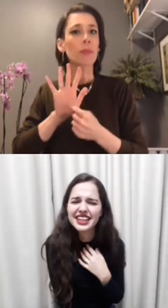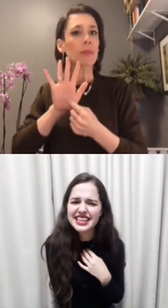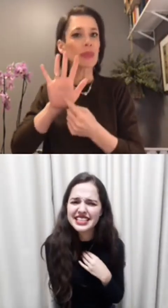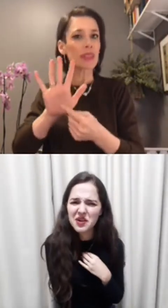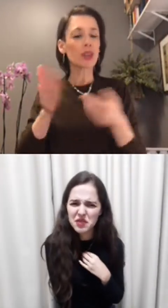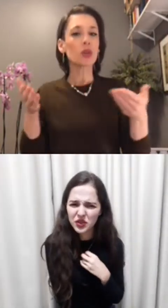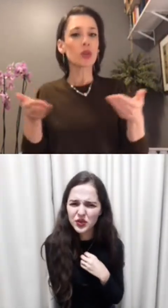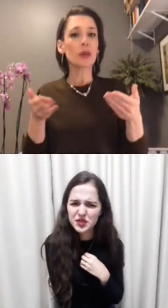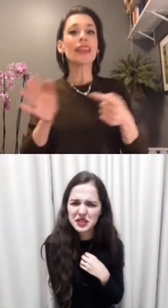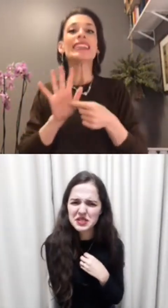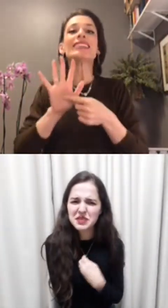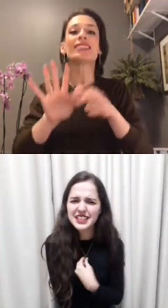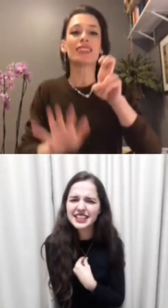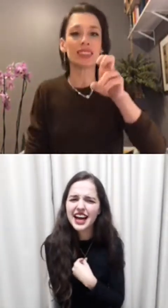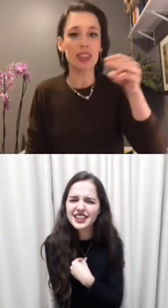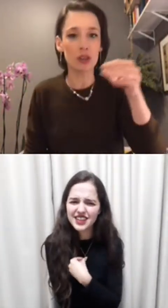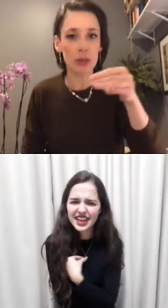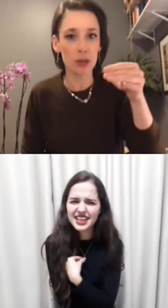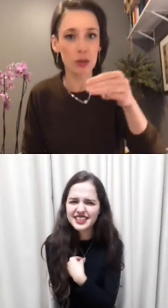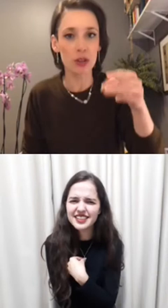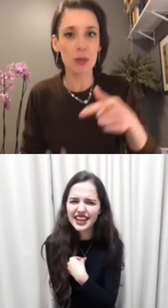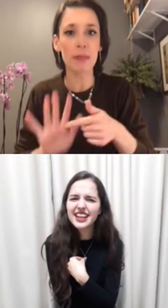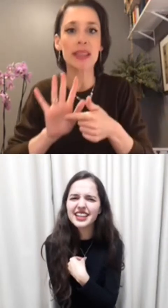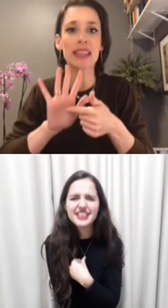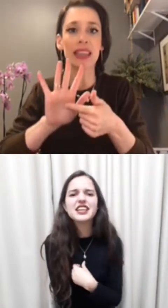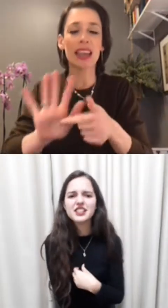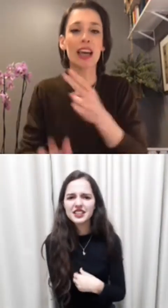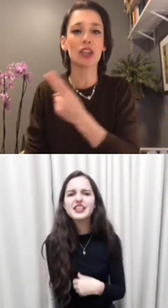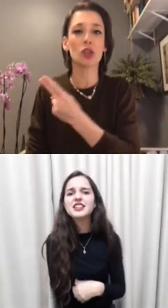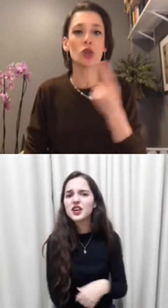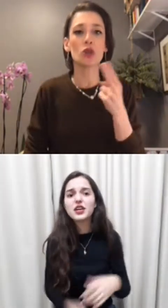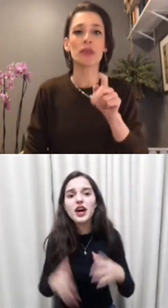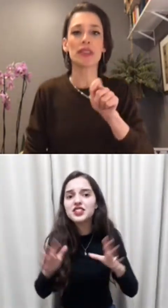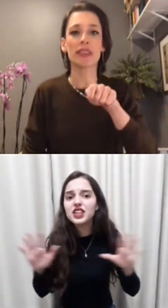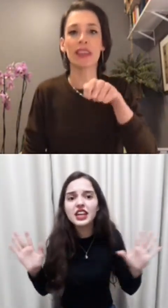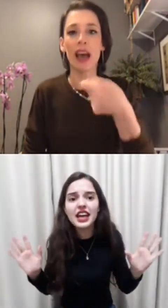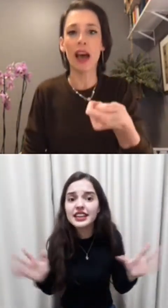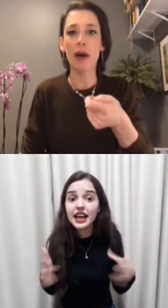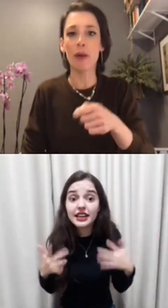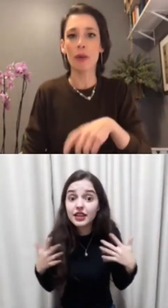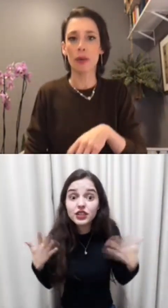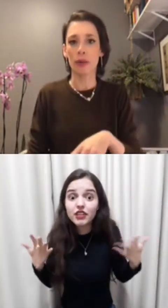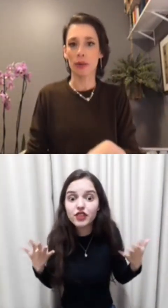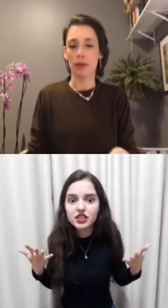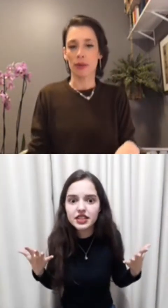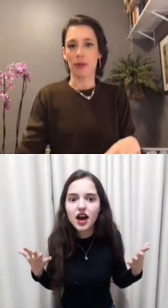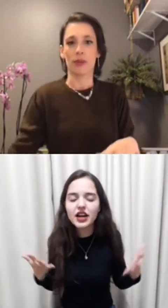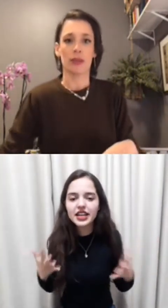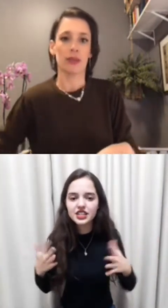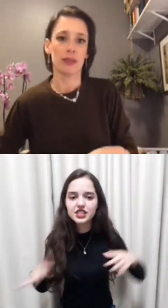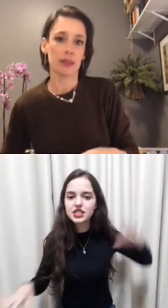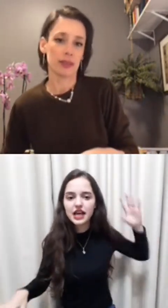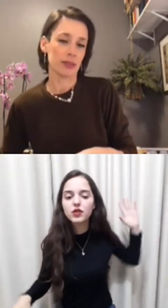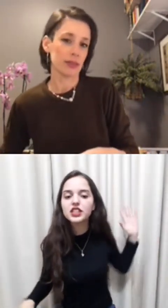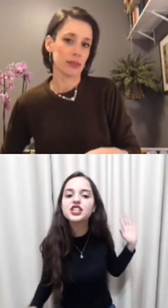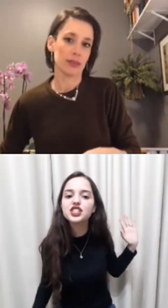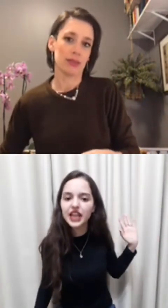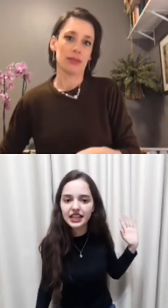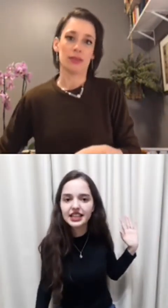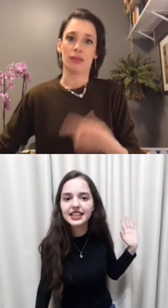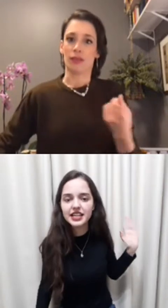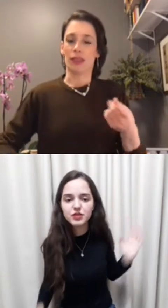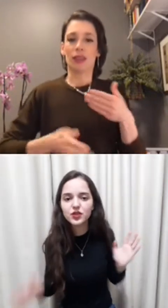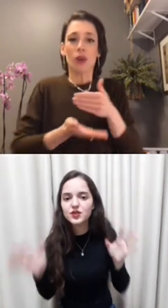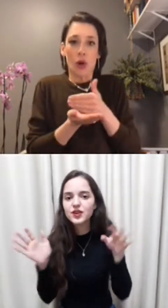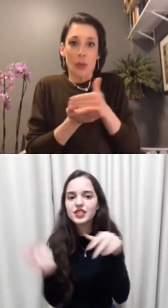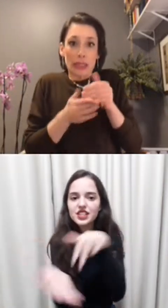Até 5 minutos para se apresentar? Acho que era isso, Para né? apresentar Eu no acho que é final. tão nervoso na hora que quando a gente treina, dá